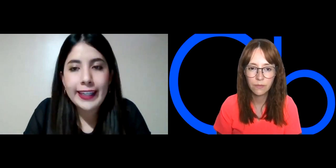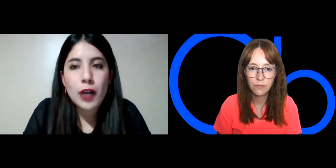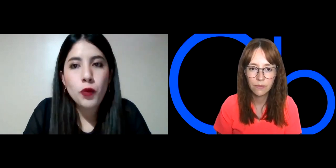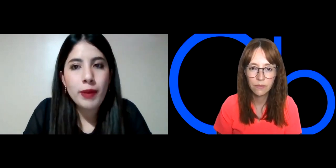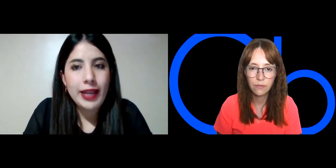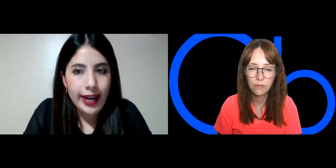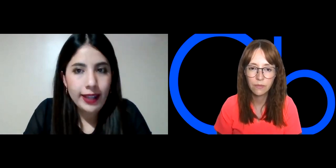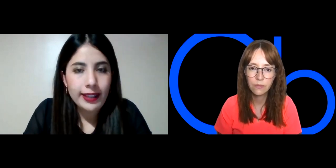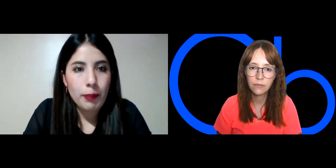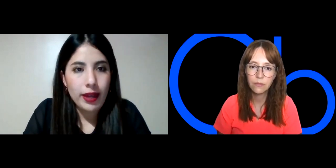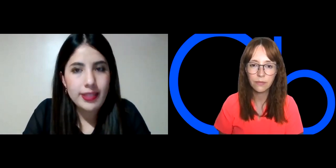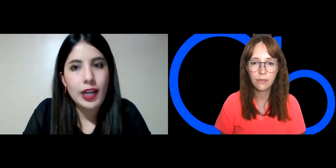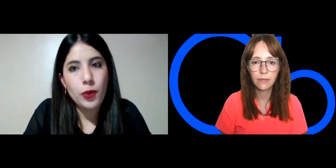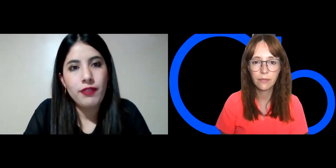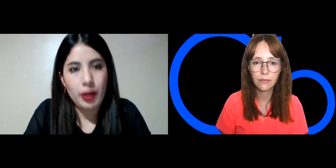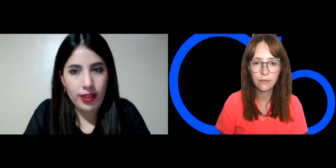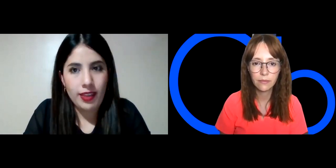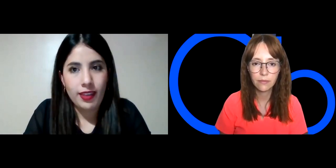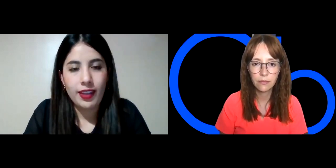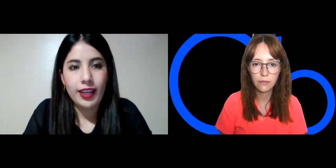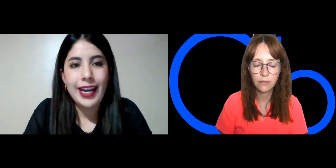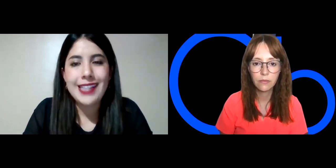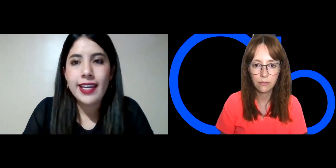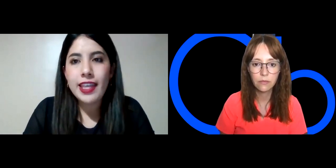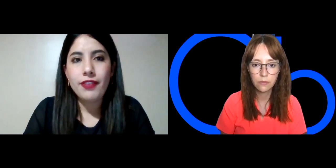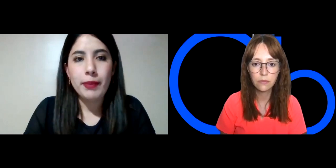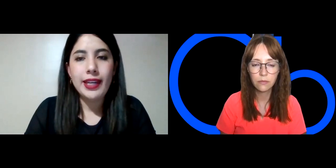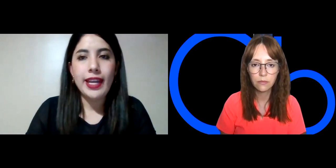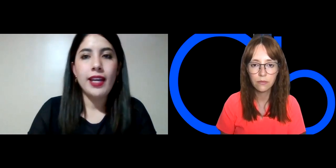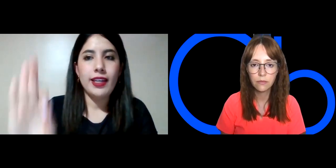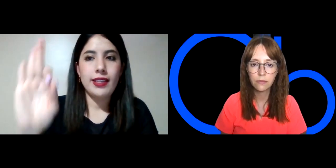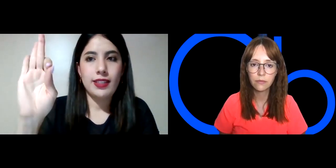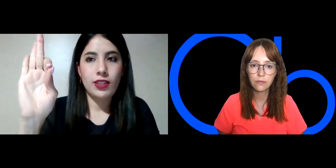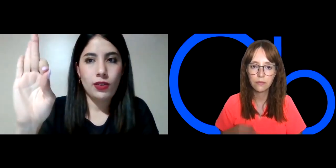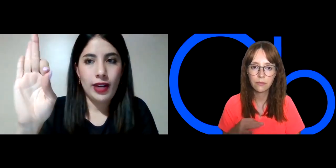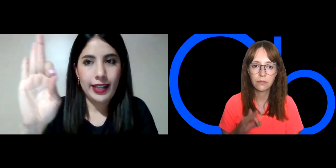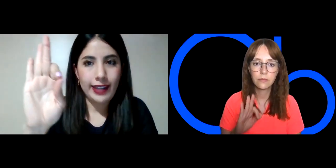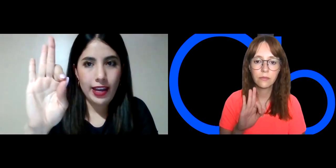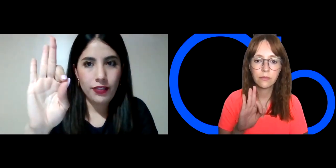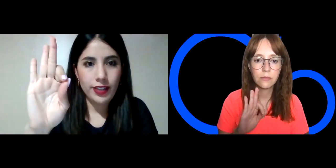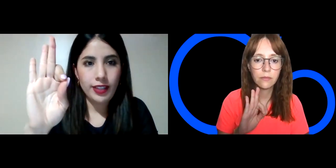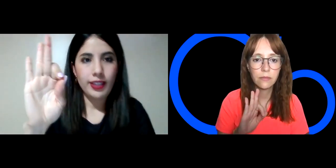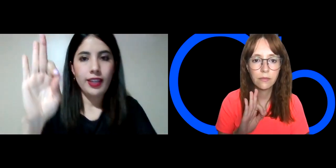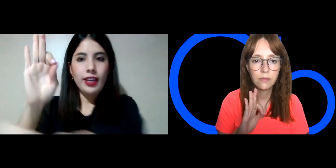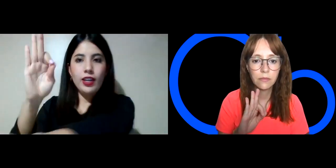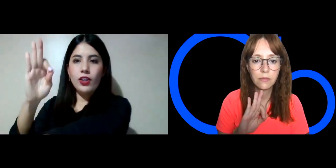Si tiene algún familiar que padezca alguna enfermedad. La seña de familia es con la letra F,